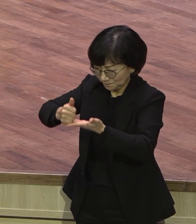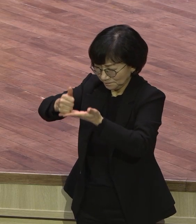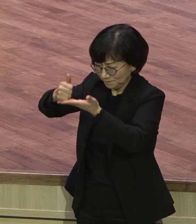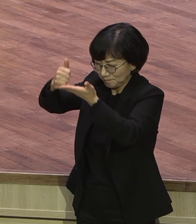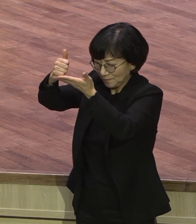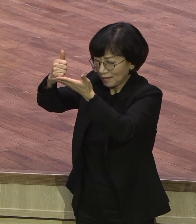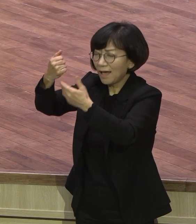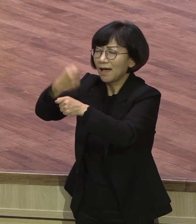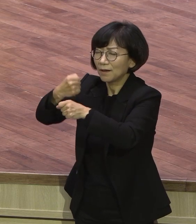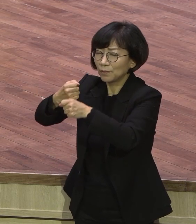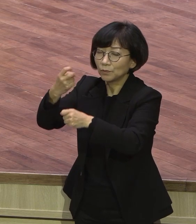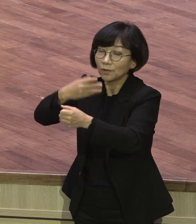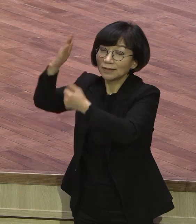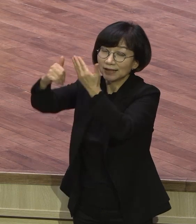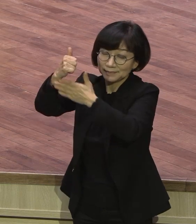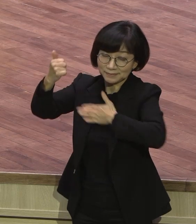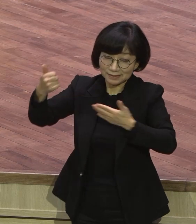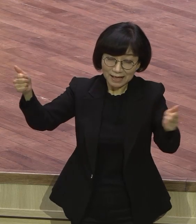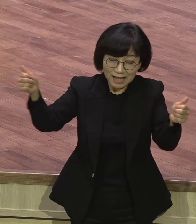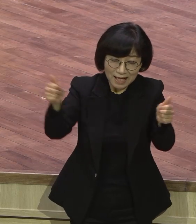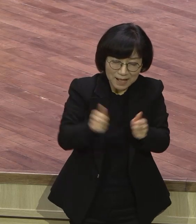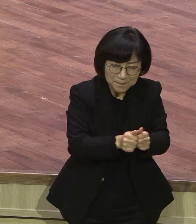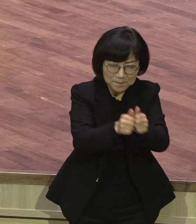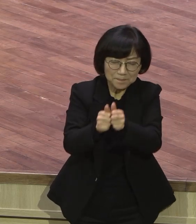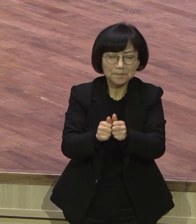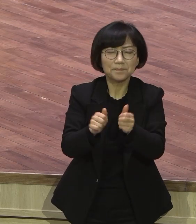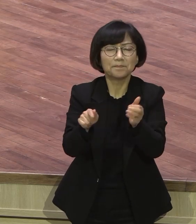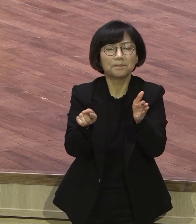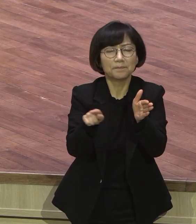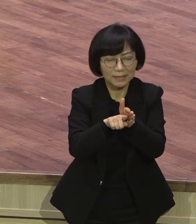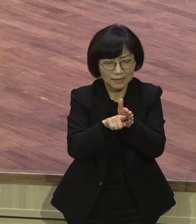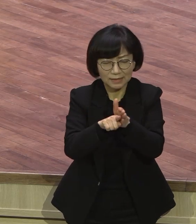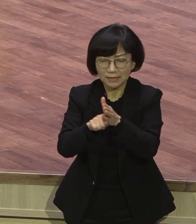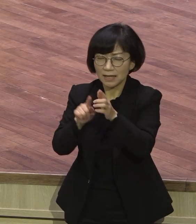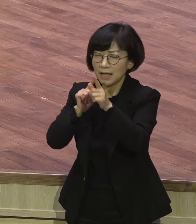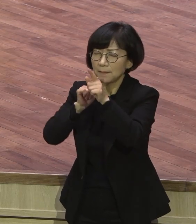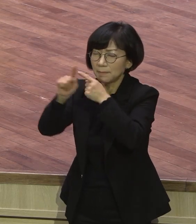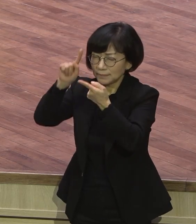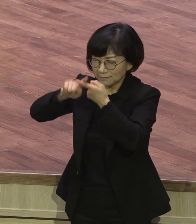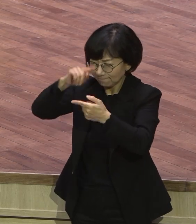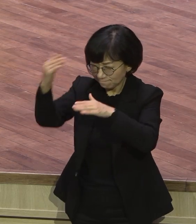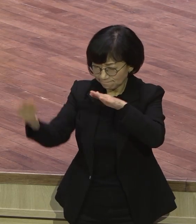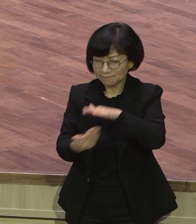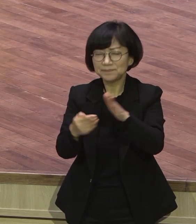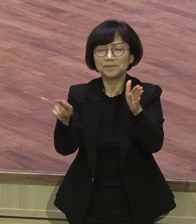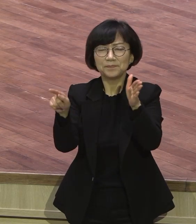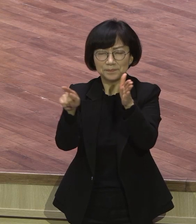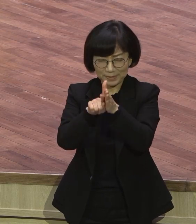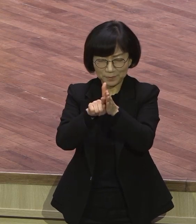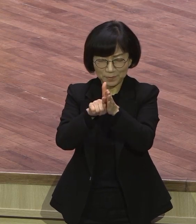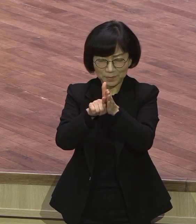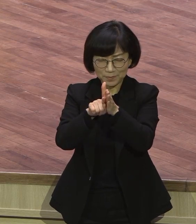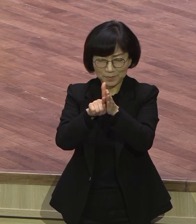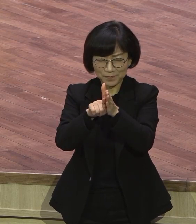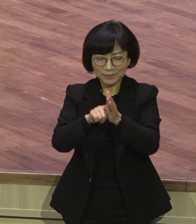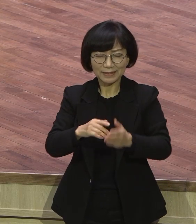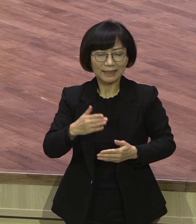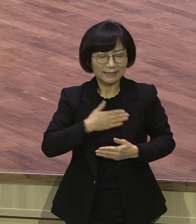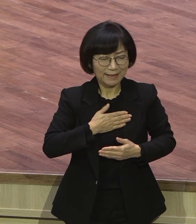나와 함께 있음을 믿고 말씀이 성시됨을 믿고 이 땅에서 내 기분 내 감정 세상